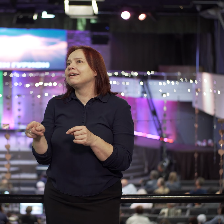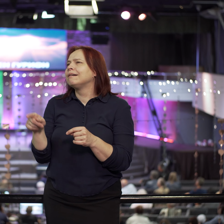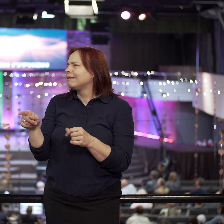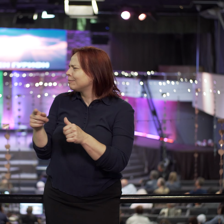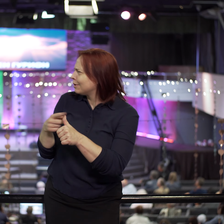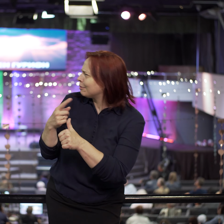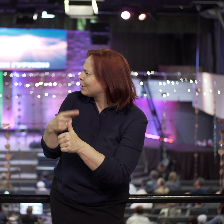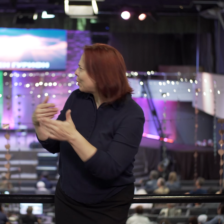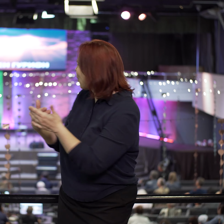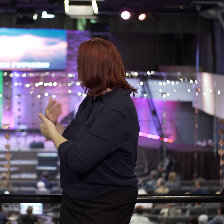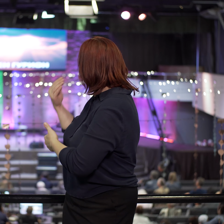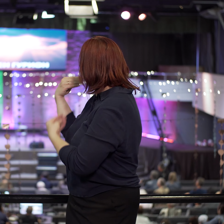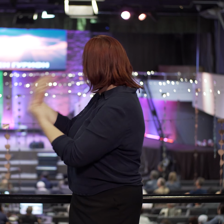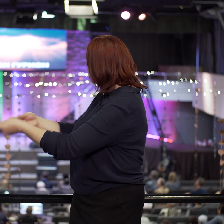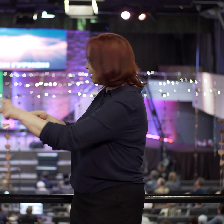Нагдимон бен Гурион.